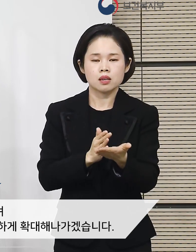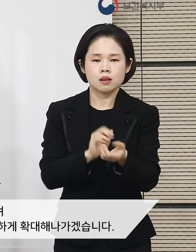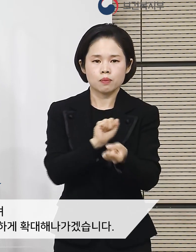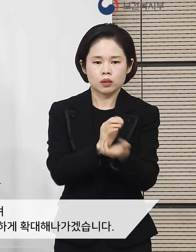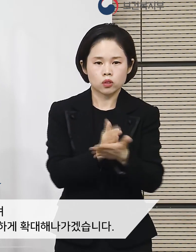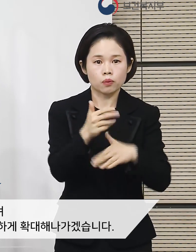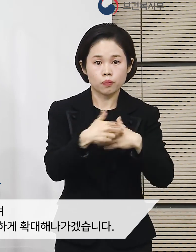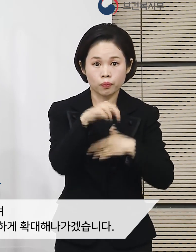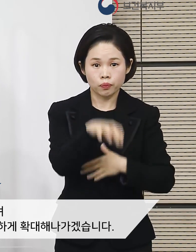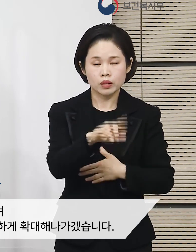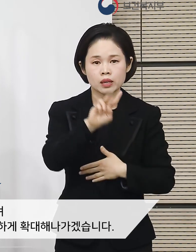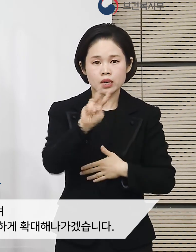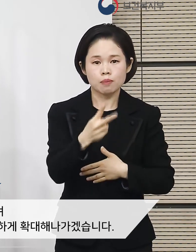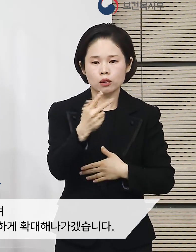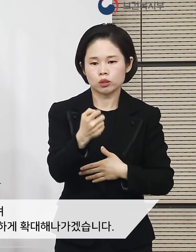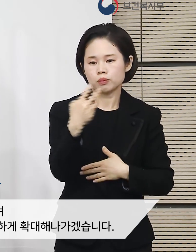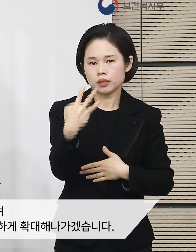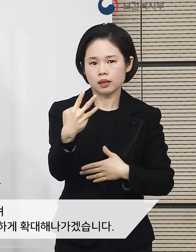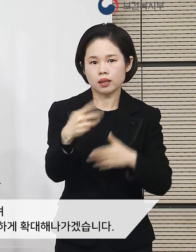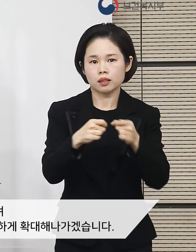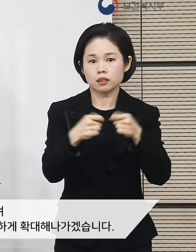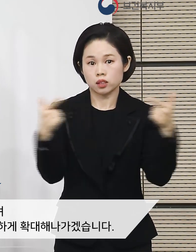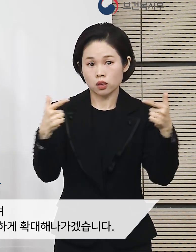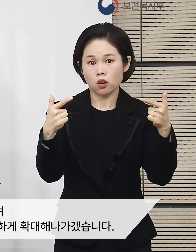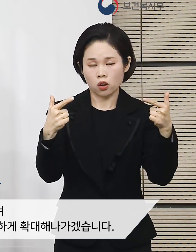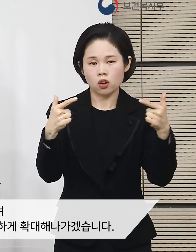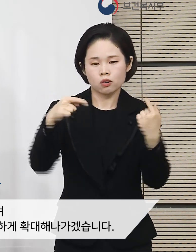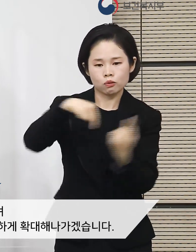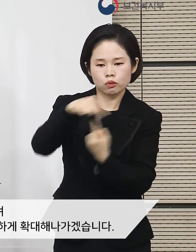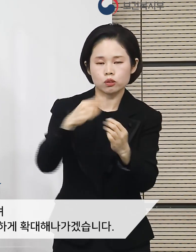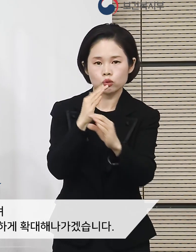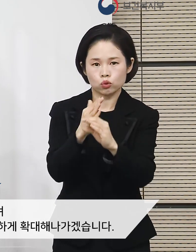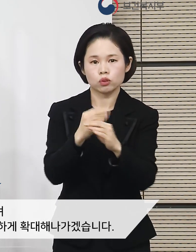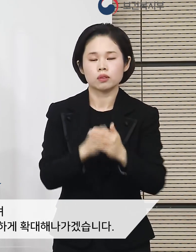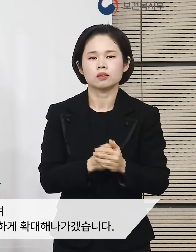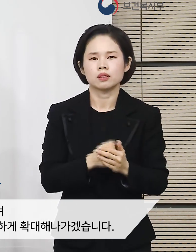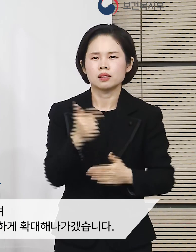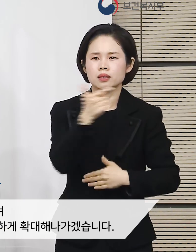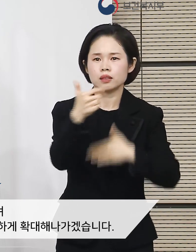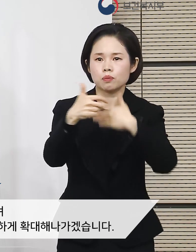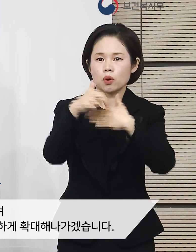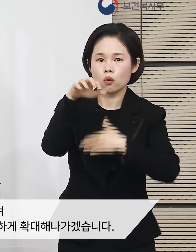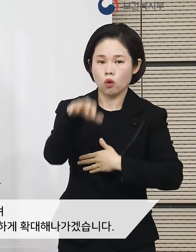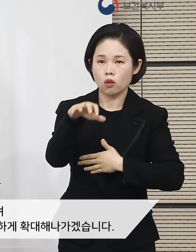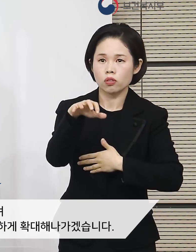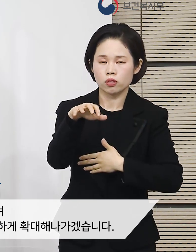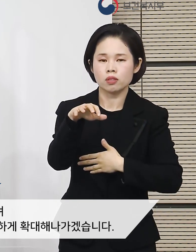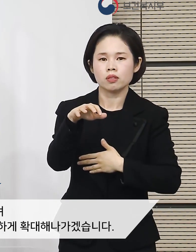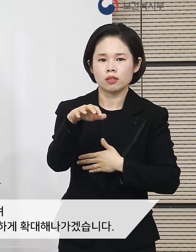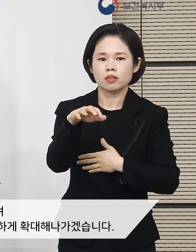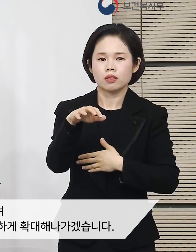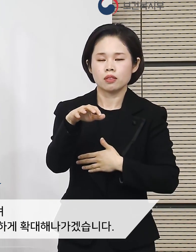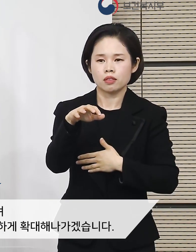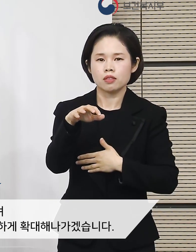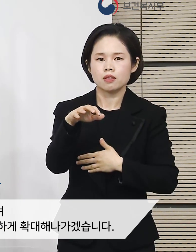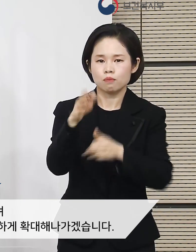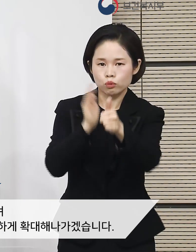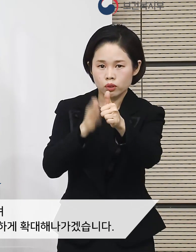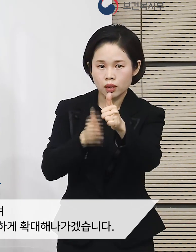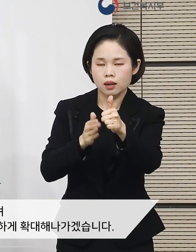현재 전담치료병상을 263개까지 확대 운영 중이며 상급 종합병원 등을 통해